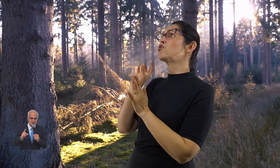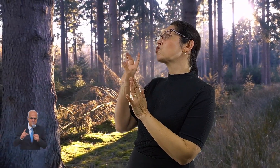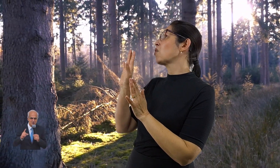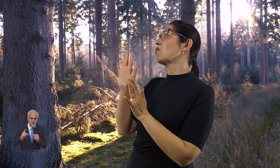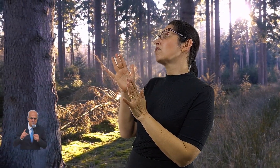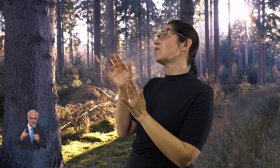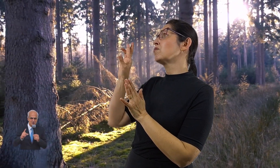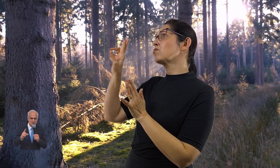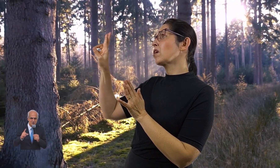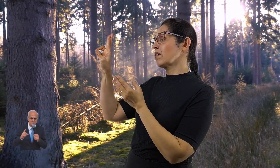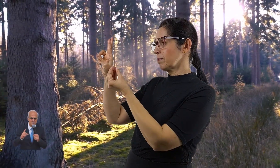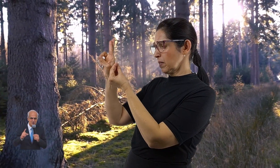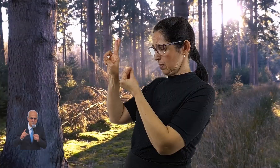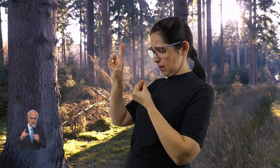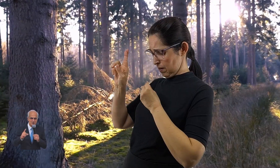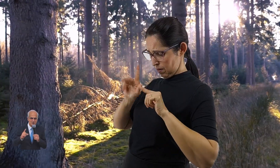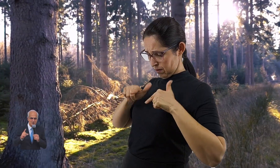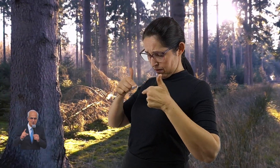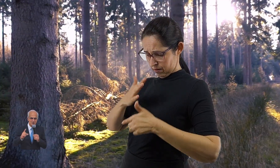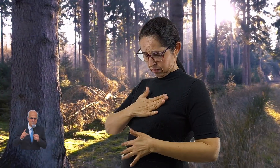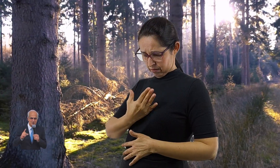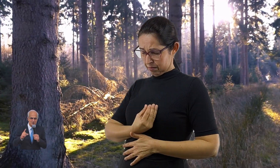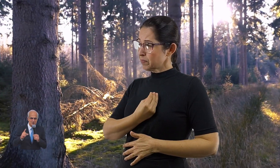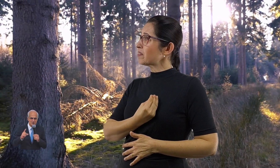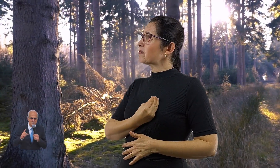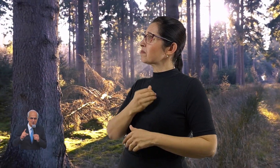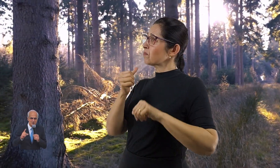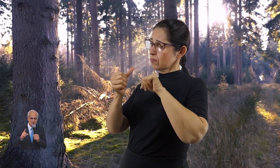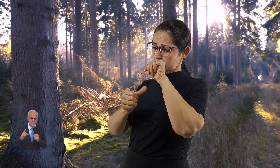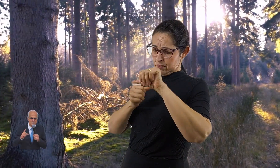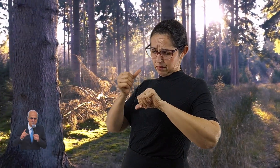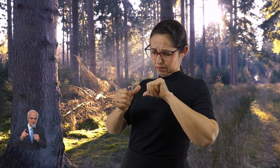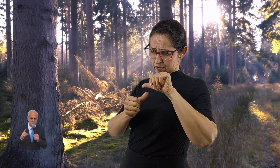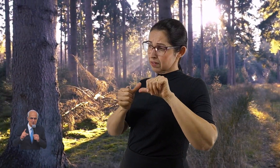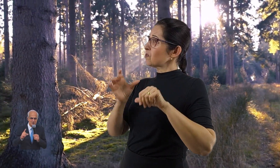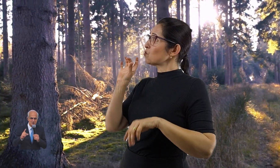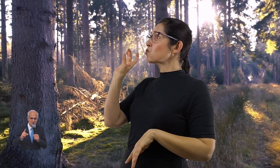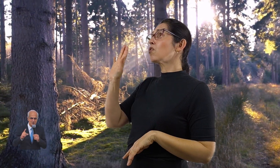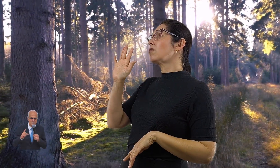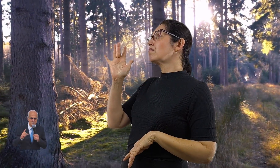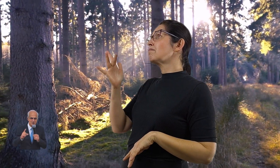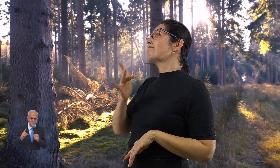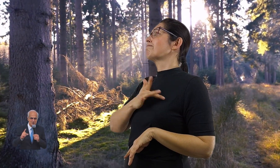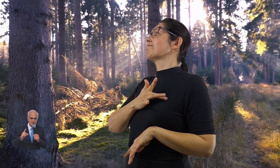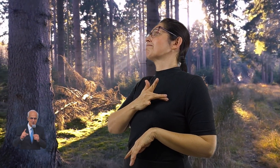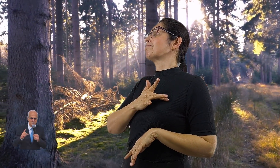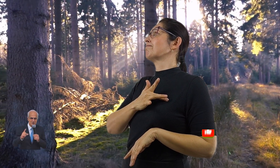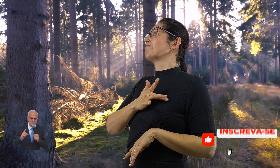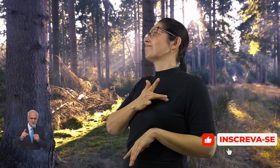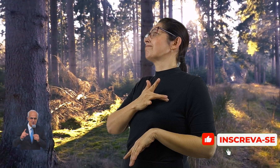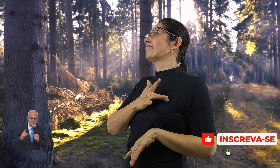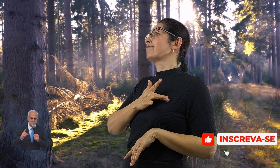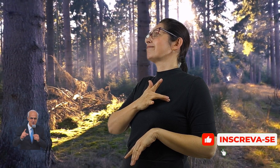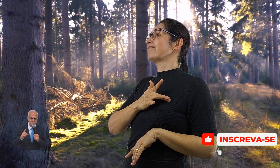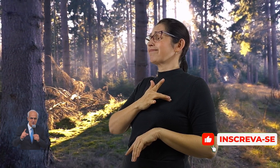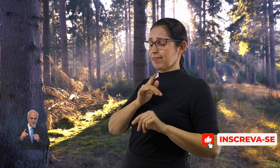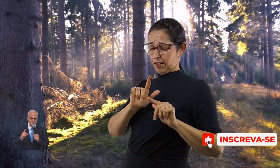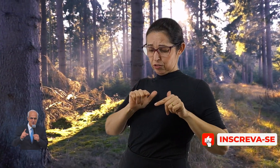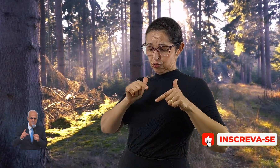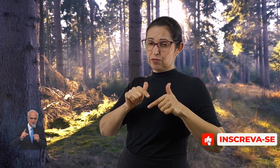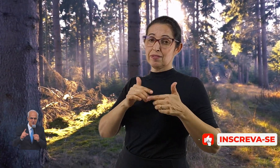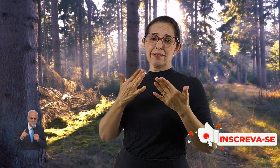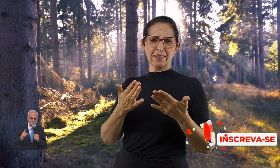Senhor pode operar na minha vida, essa transformação só o Senhor pode fazer. Então ele está